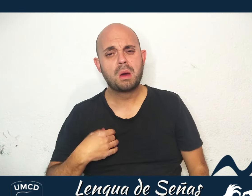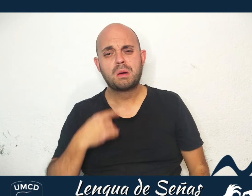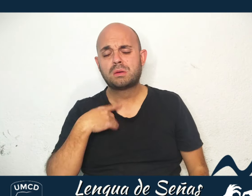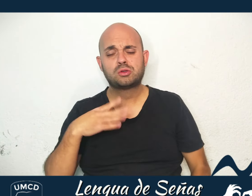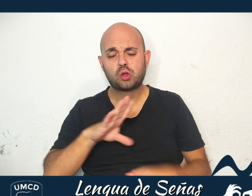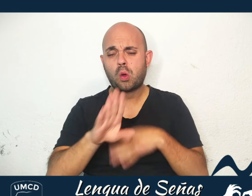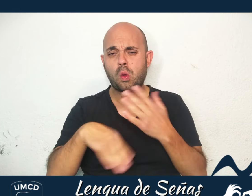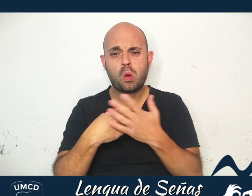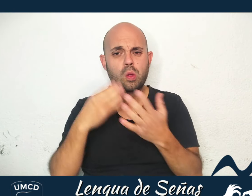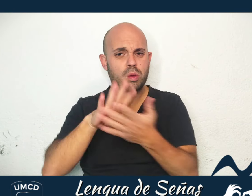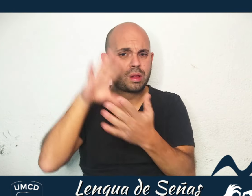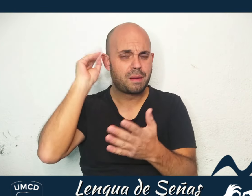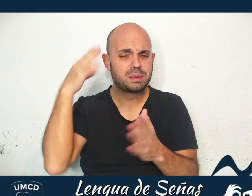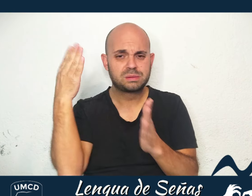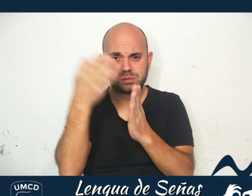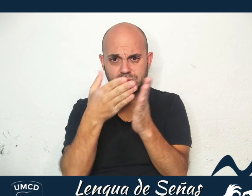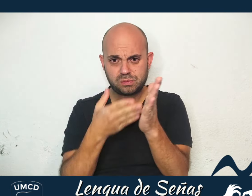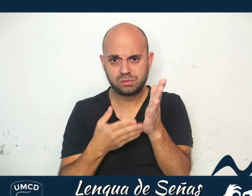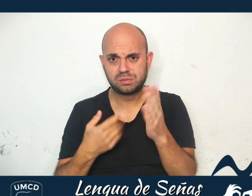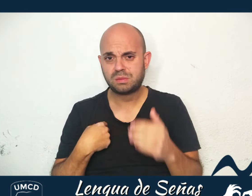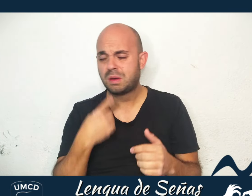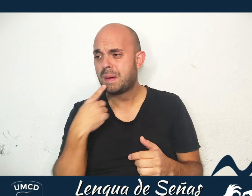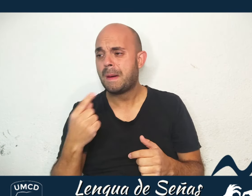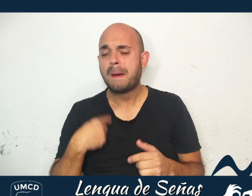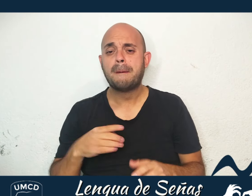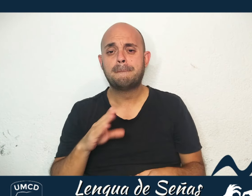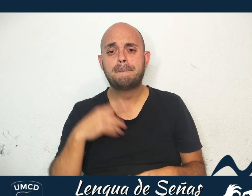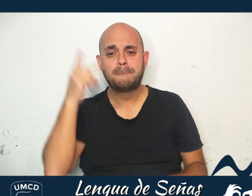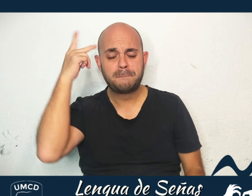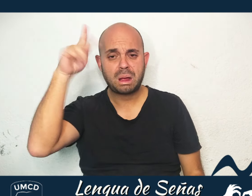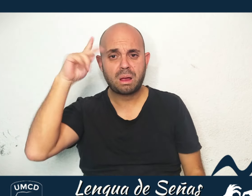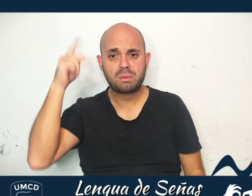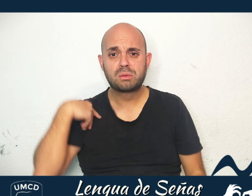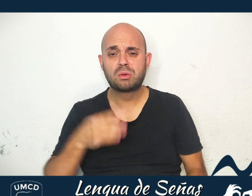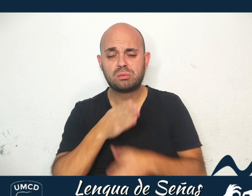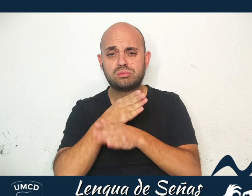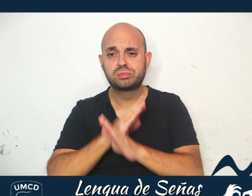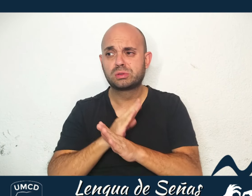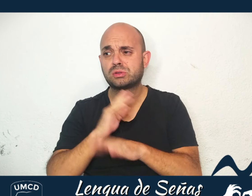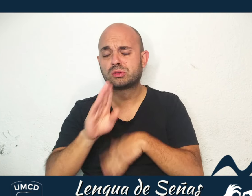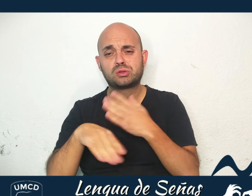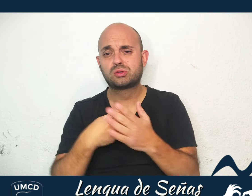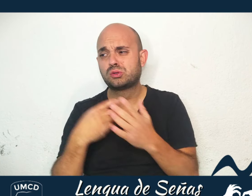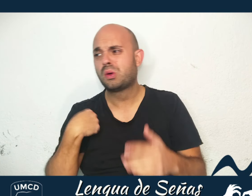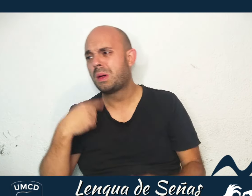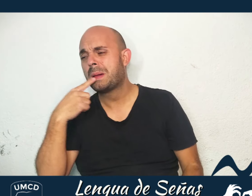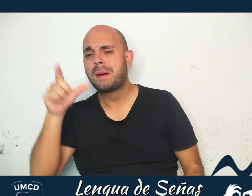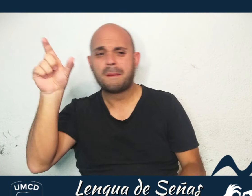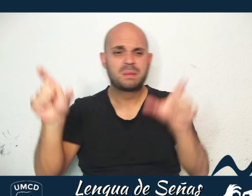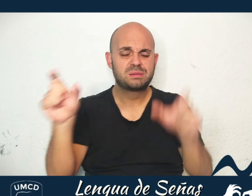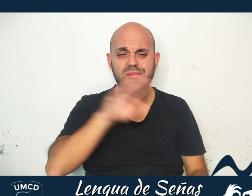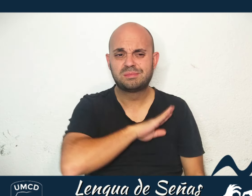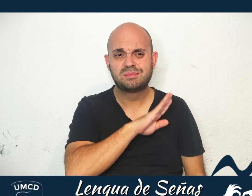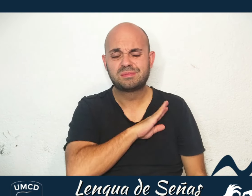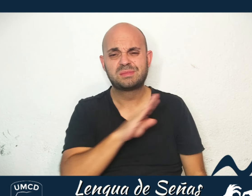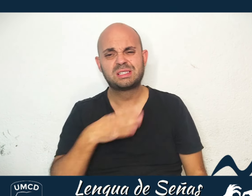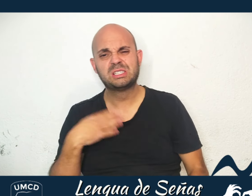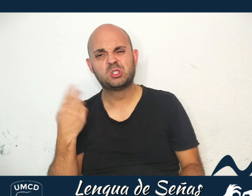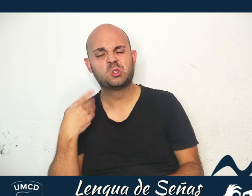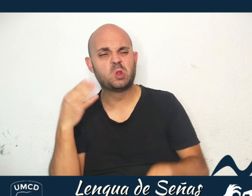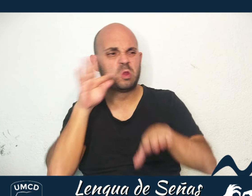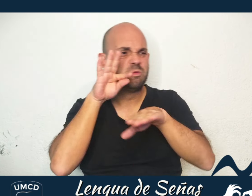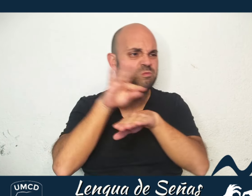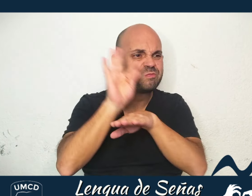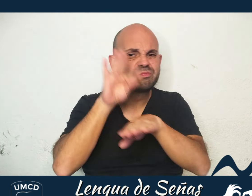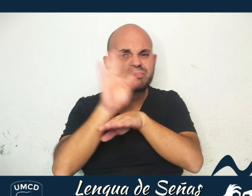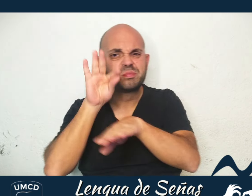Como habíamos visto en los versículos anteriores, él estaba defendiendo a la iglesia de aquellos falsos apóstoles que habían llegado